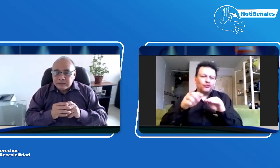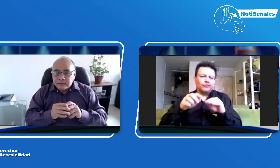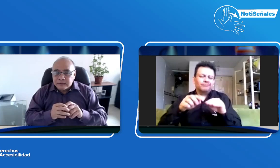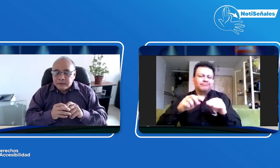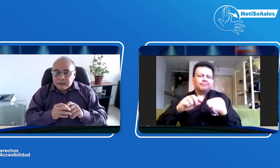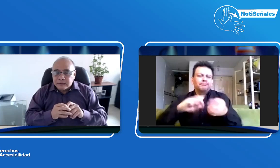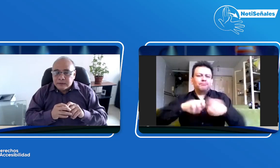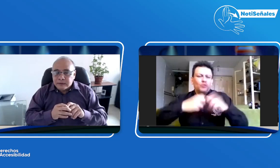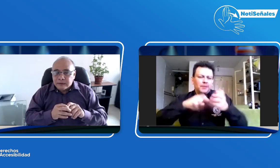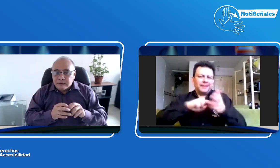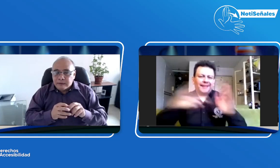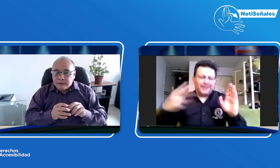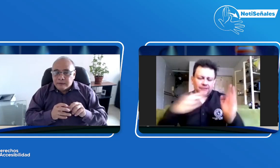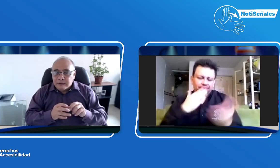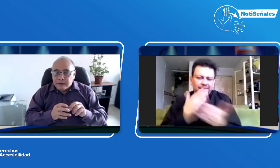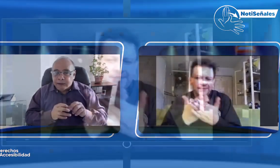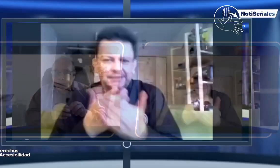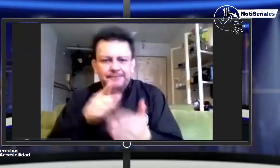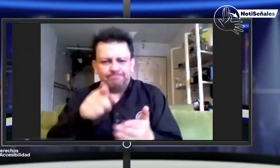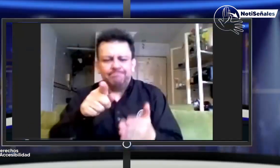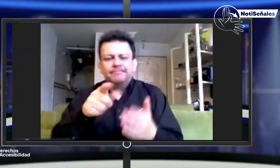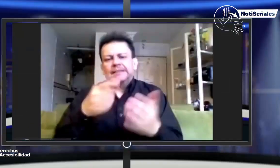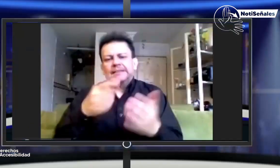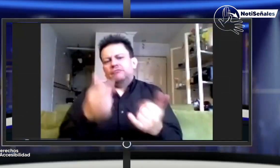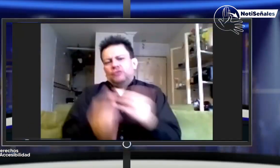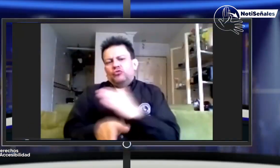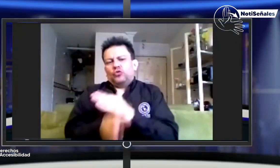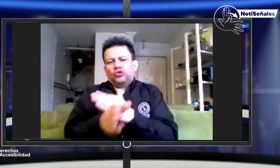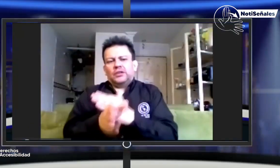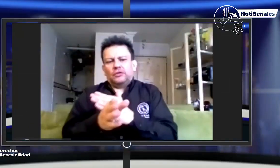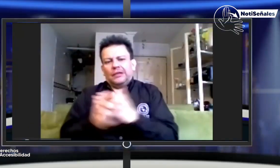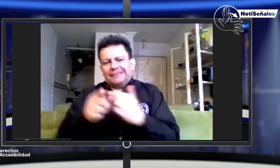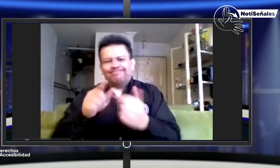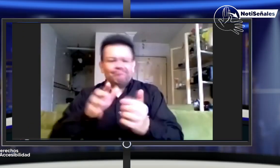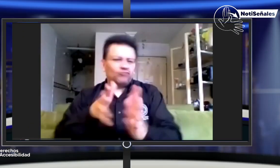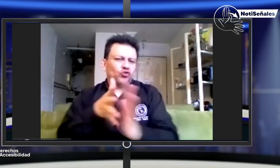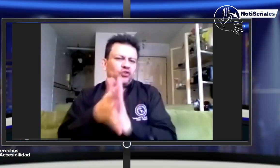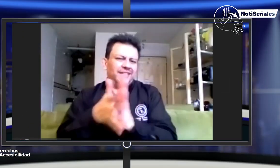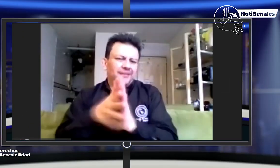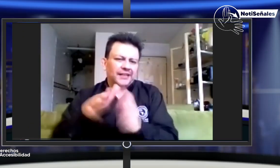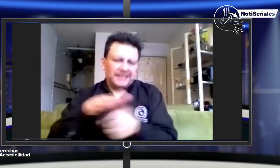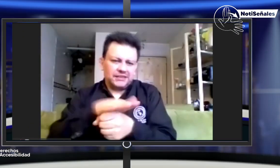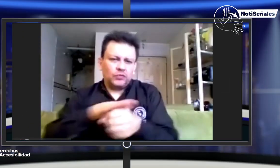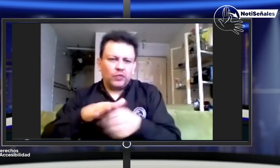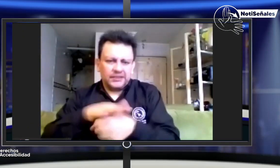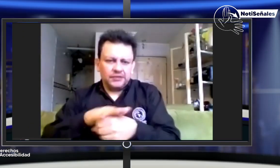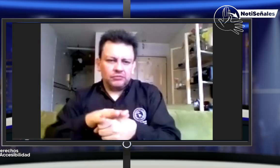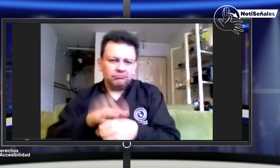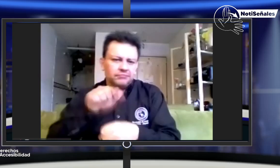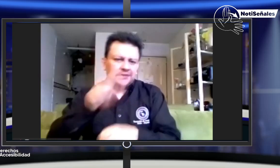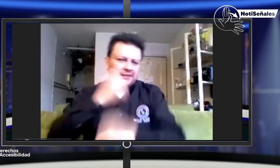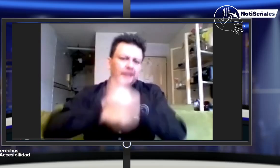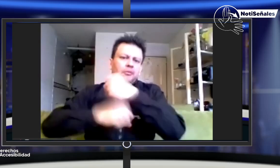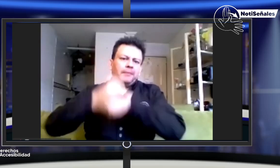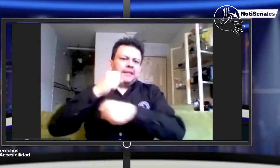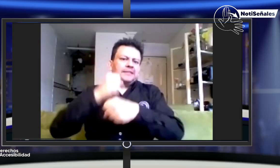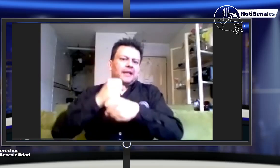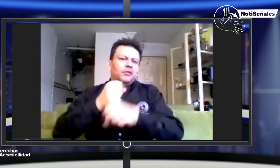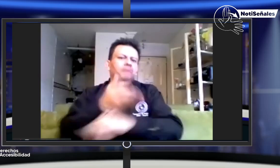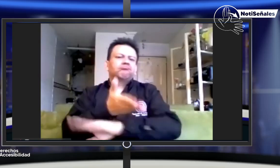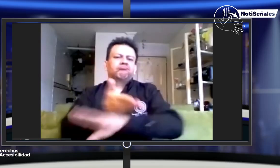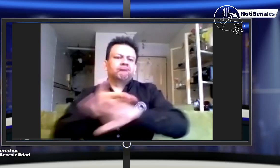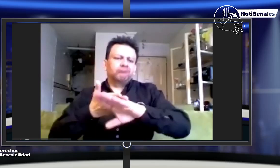Qué pena, sí, por la interrupción. Y pues sí, gracias. Continúo con lo que venía mencionando, la